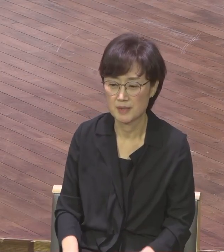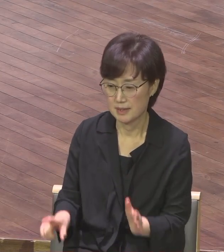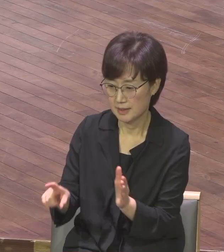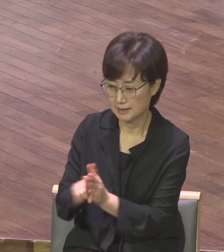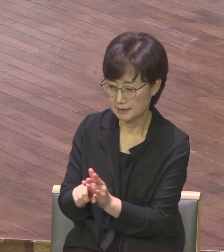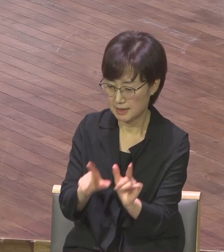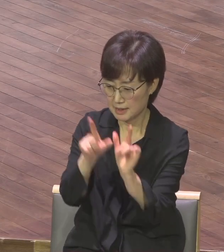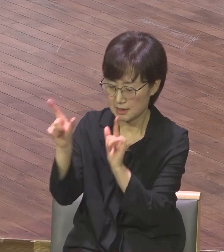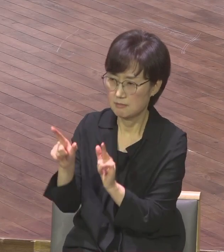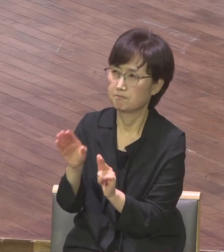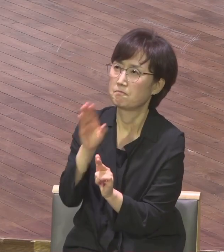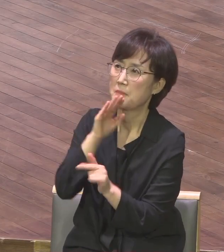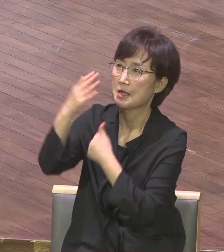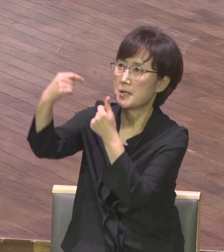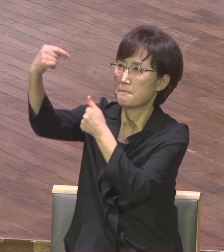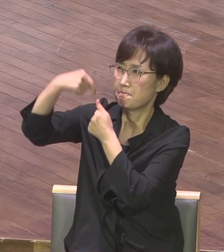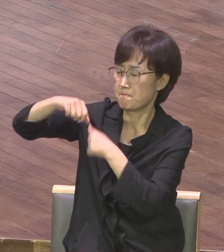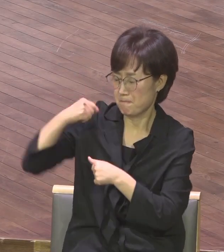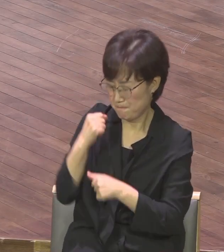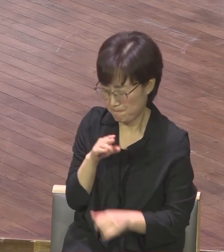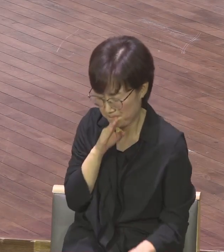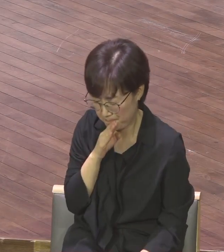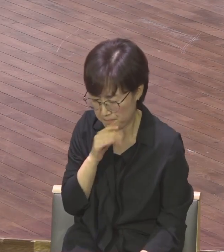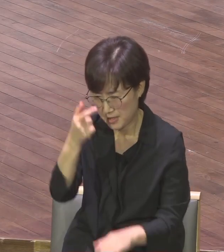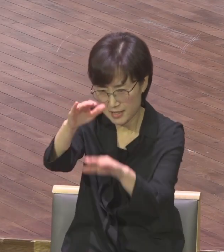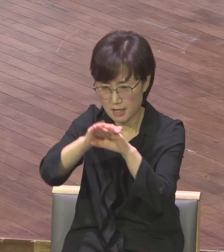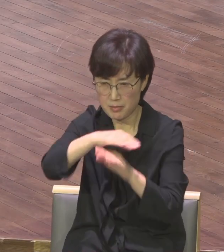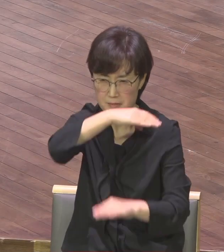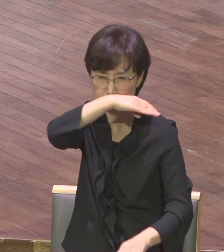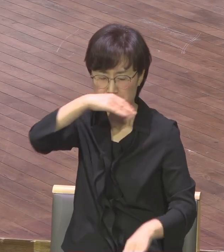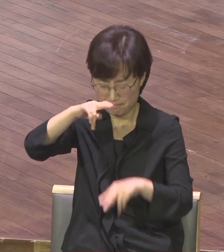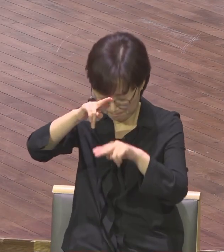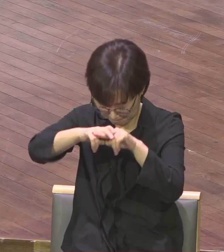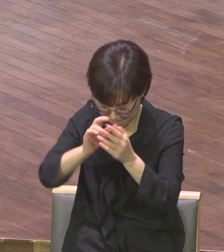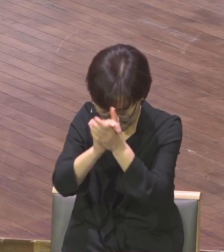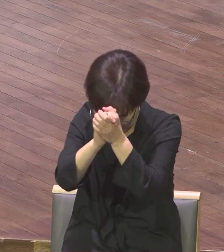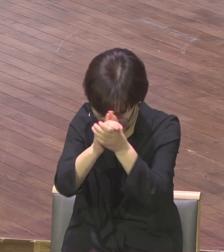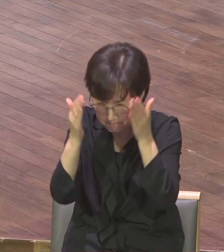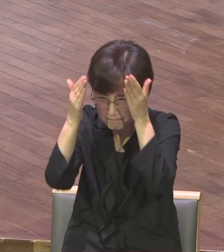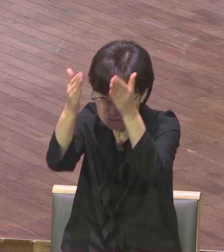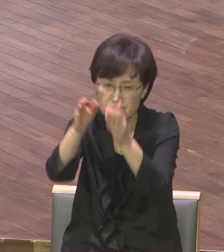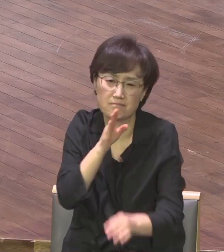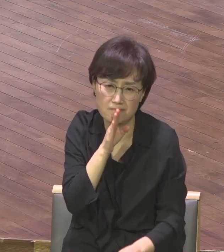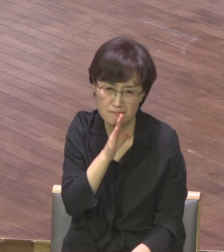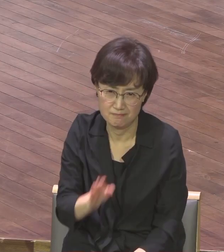자세가 다르지요. 예배드리는 자세가 다르지요.